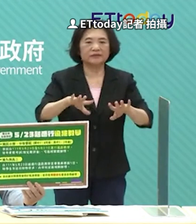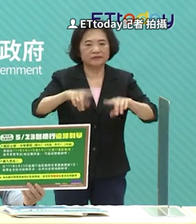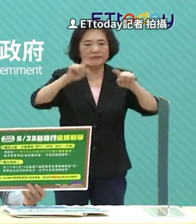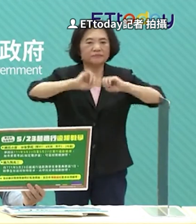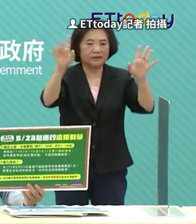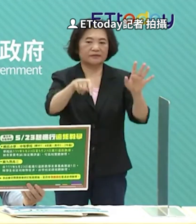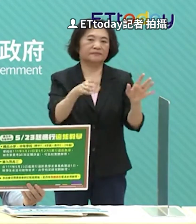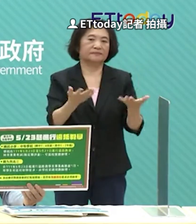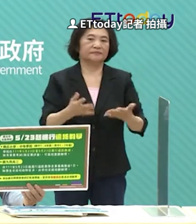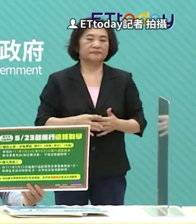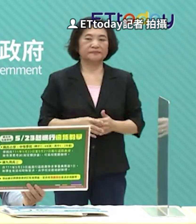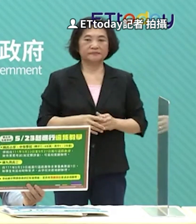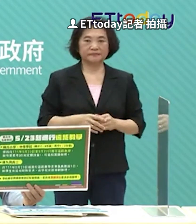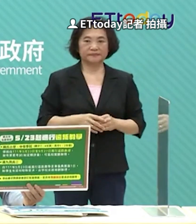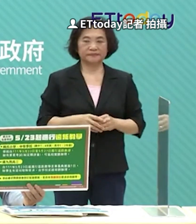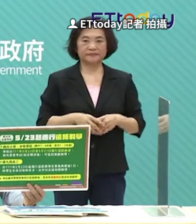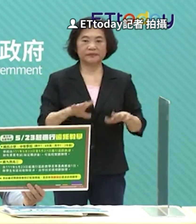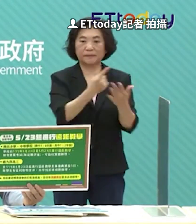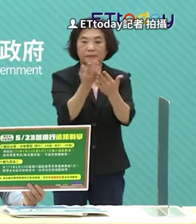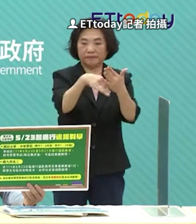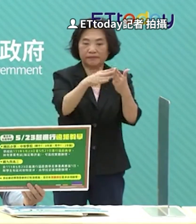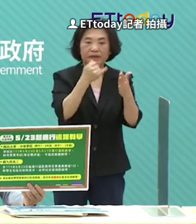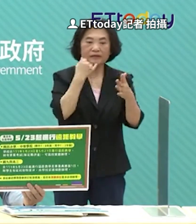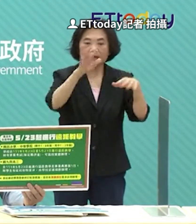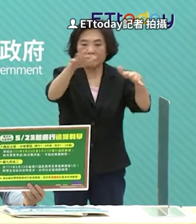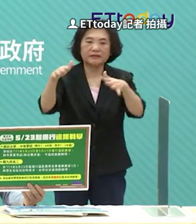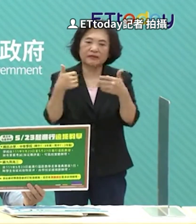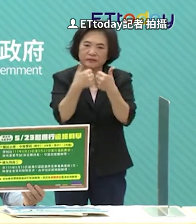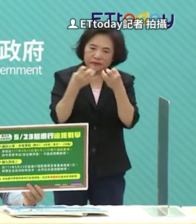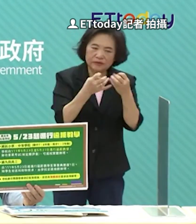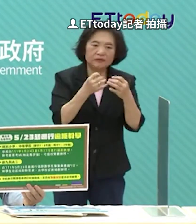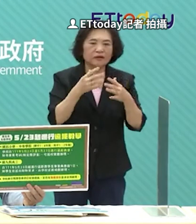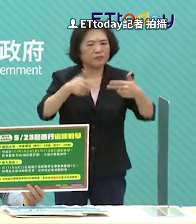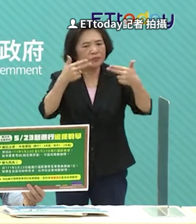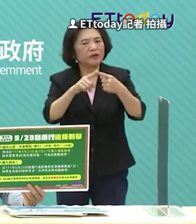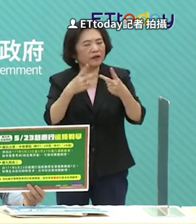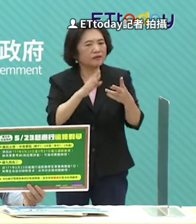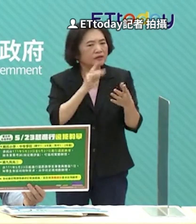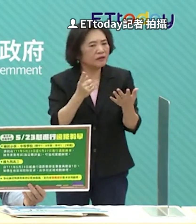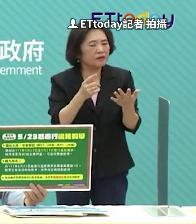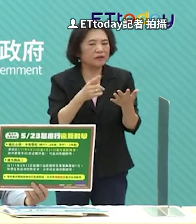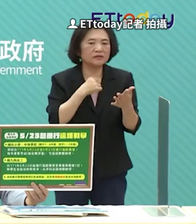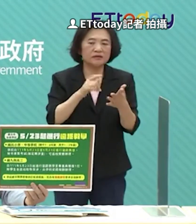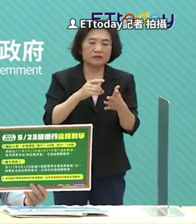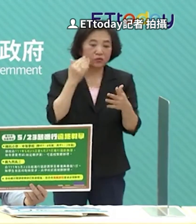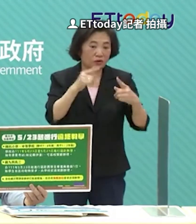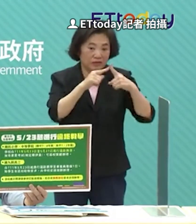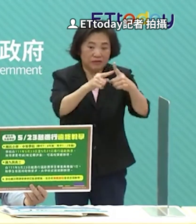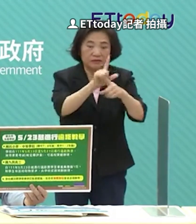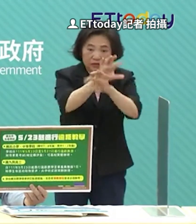宣布。那这个学校也可以召开这个课划会研讨配套措施的，如果需要实体课程也可以办理。